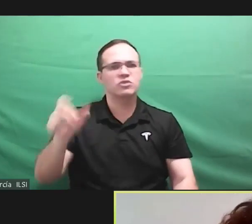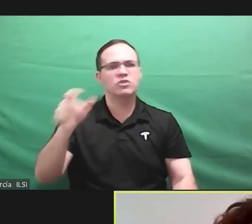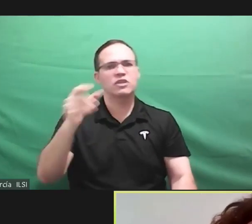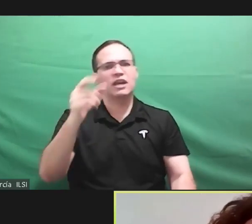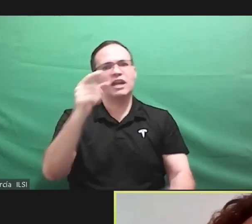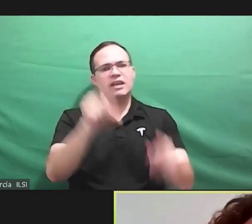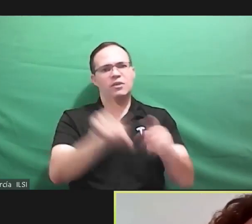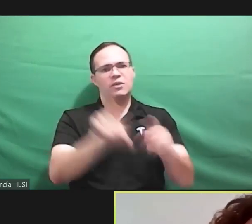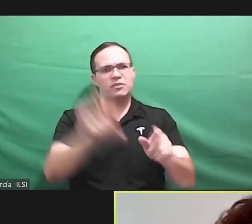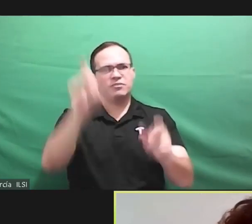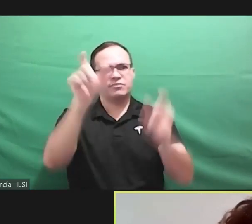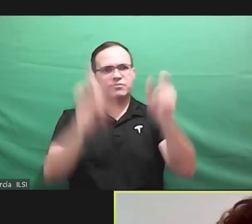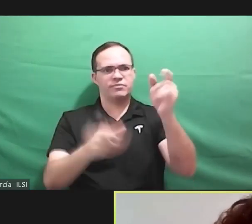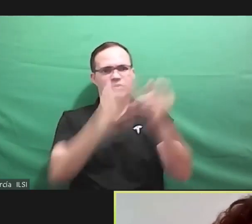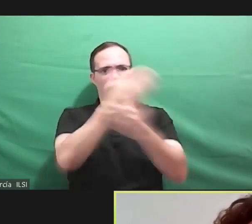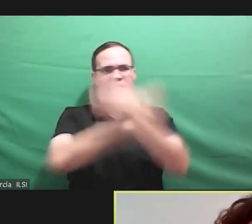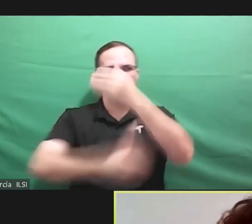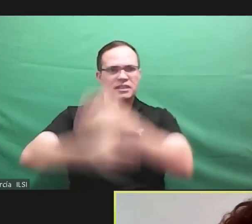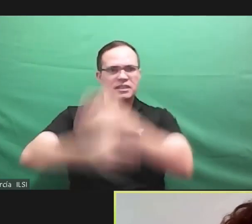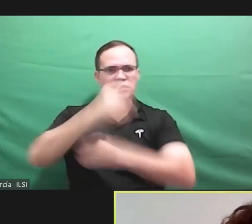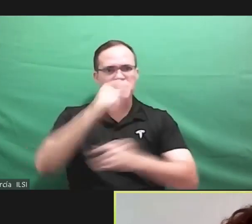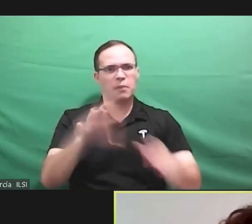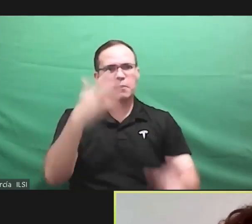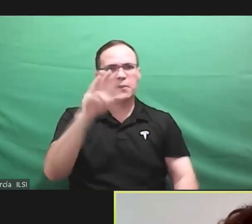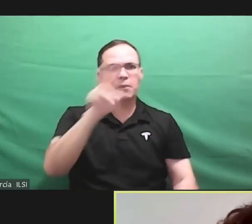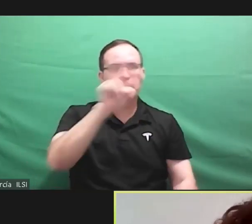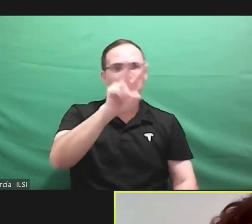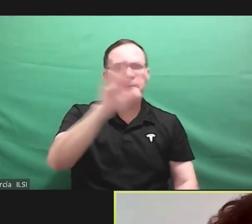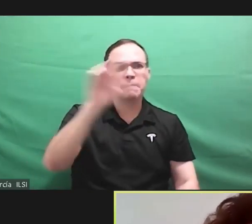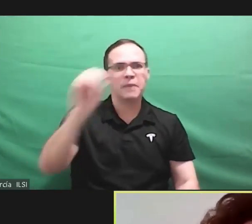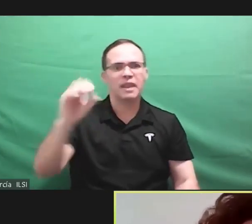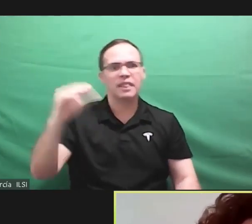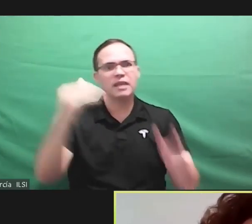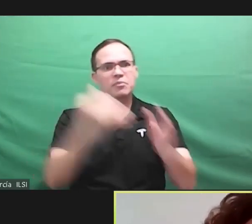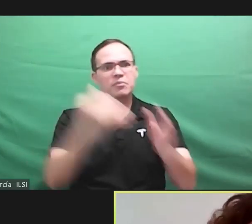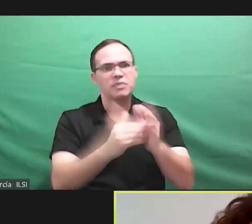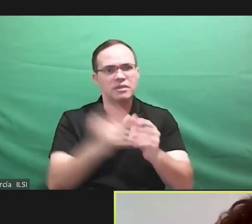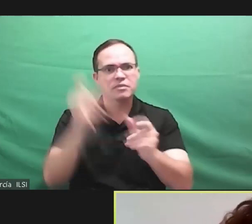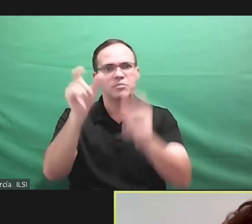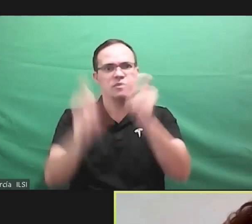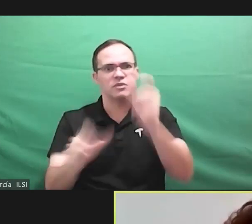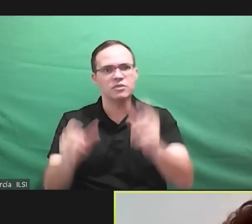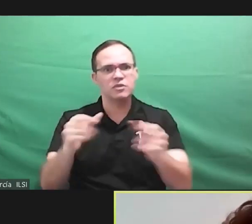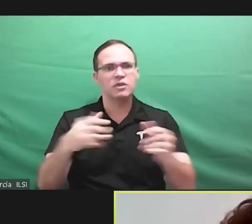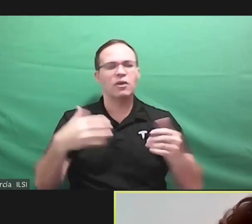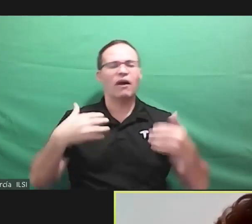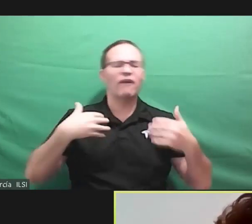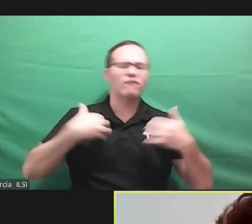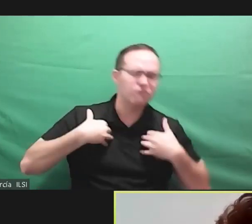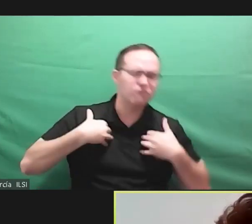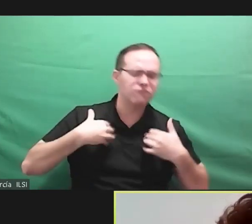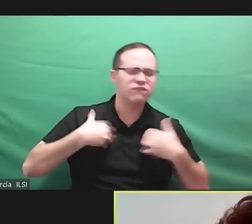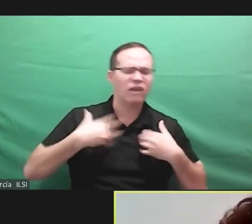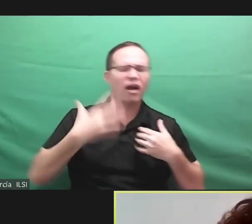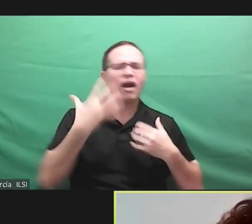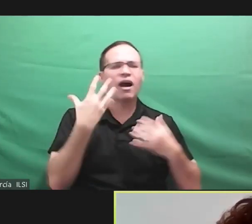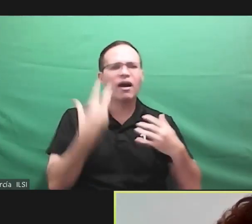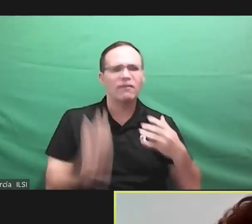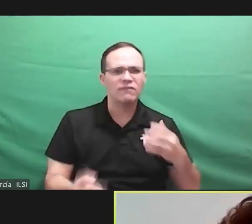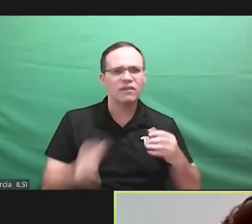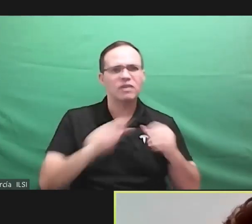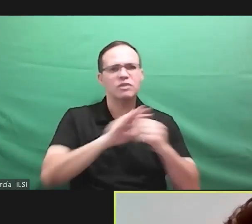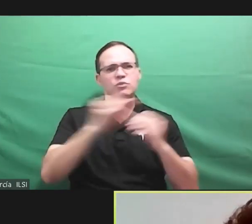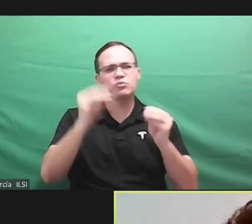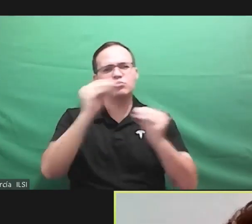de personas con discapacidad están afectadas por una crisis. Y 80% de estas